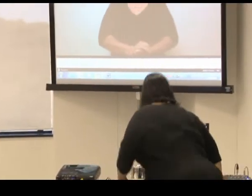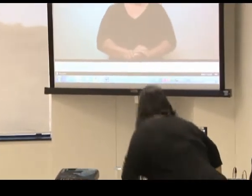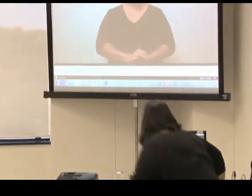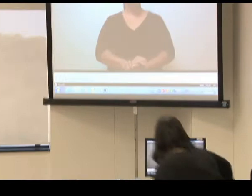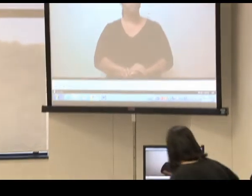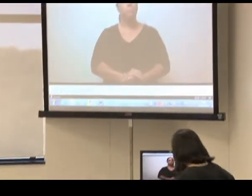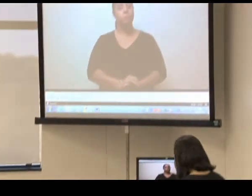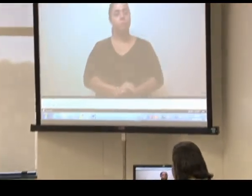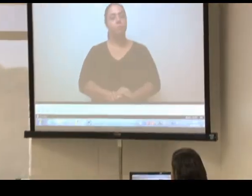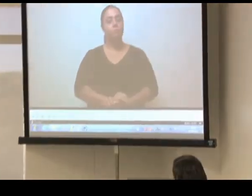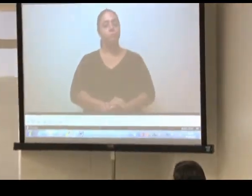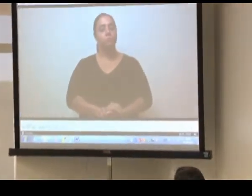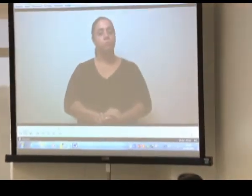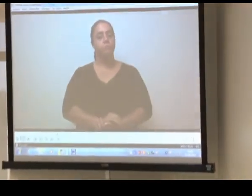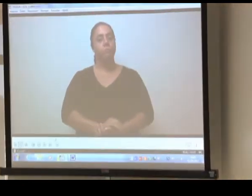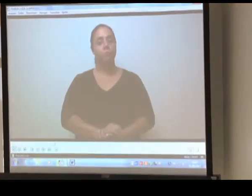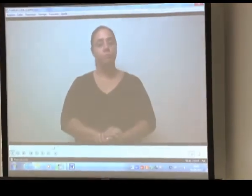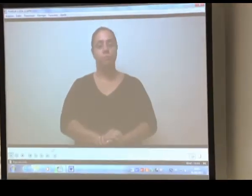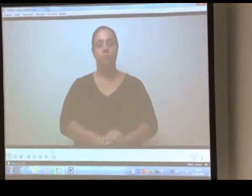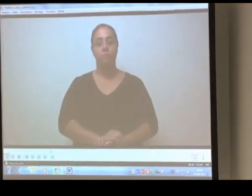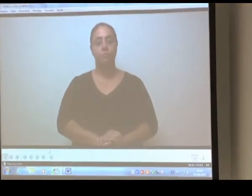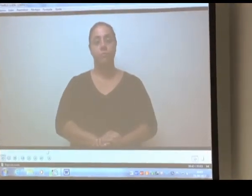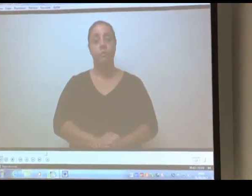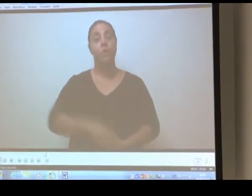E agora eu vou fazer uma outra coisa.